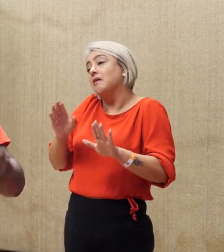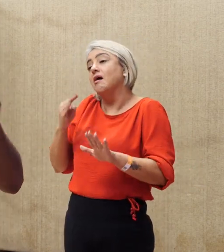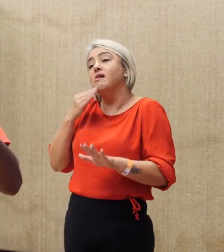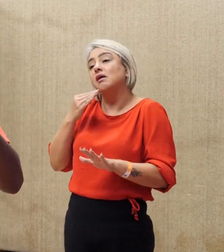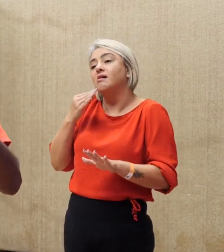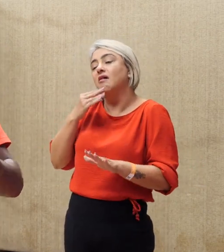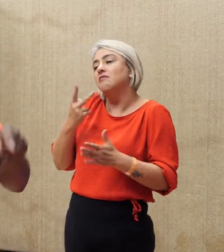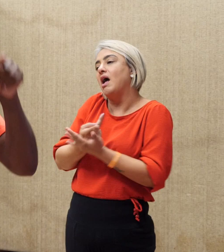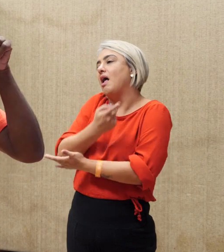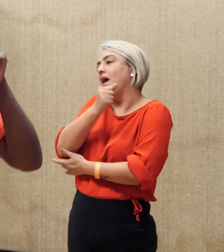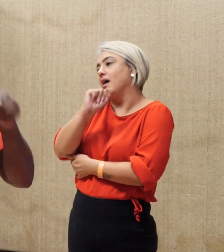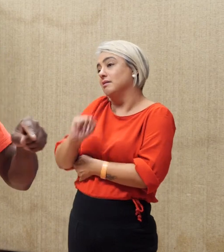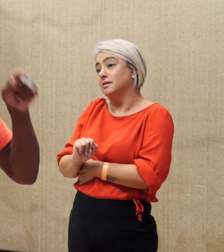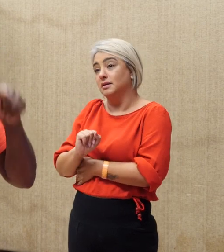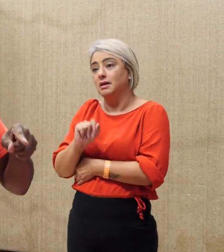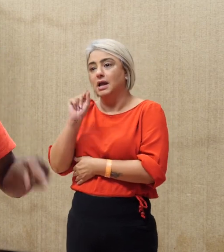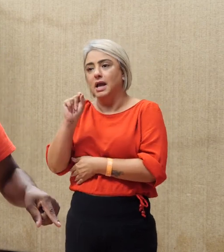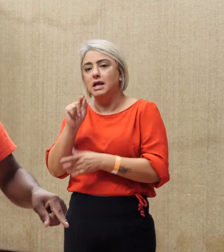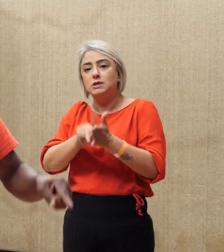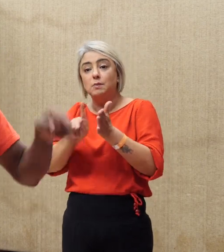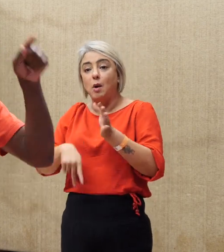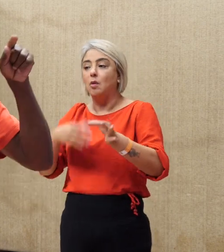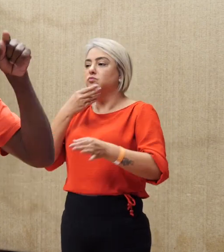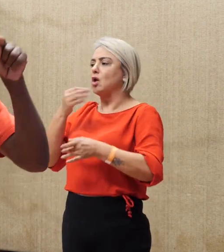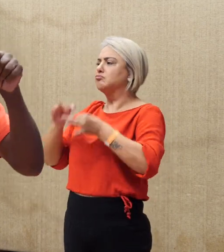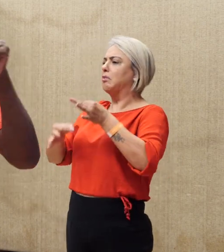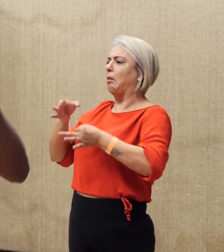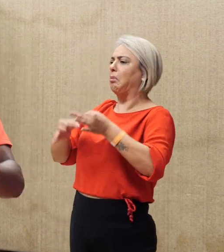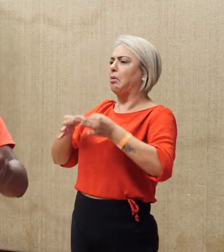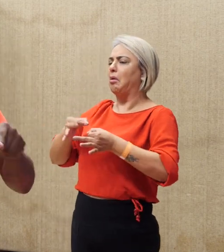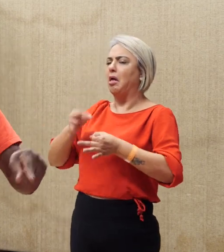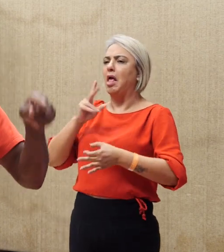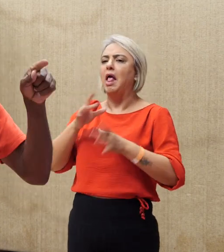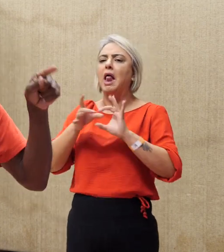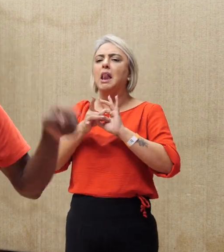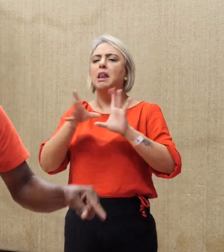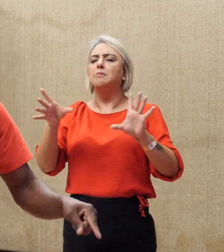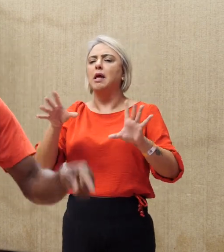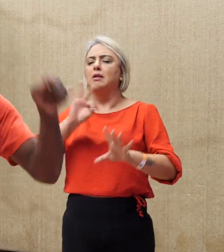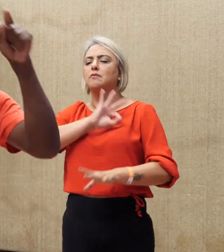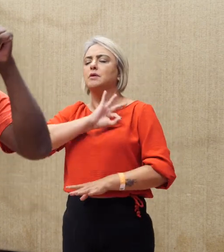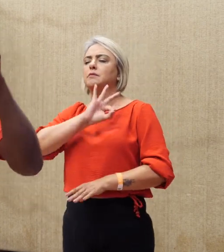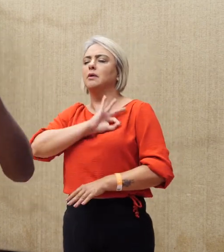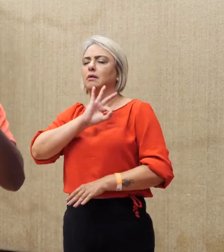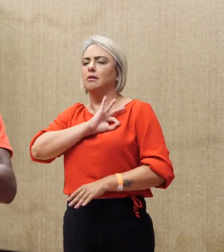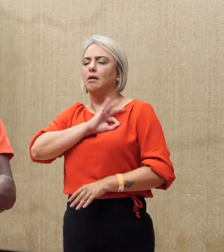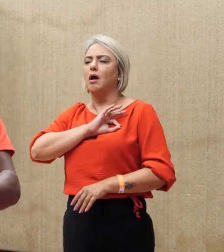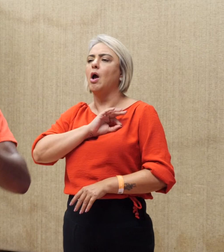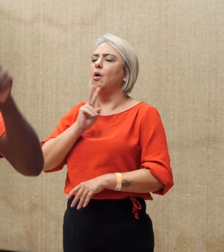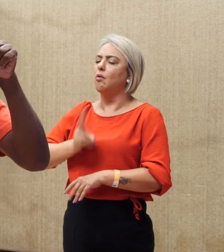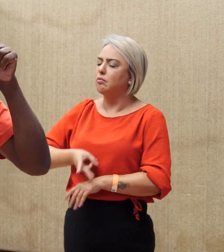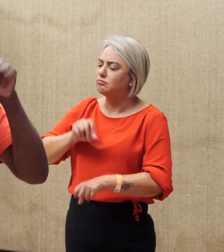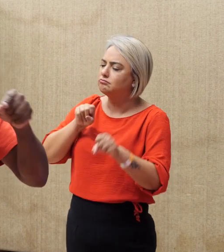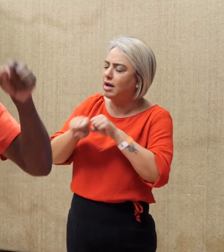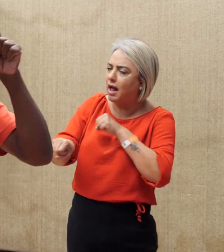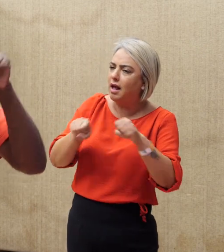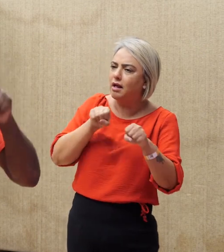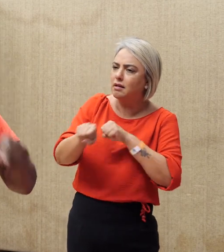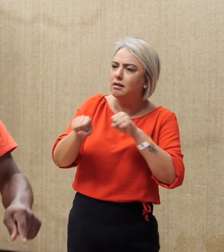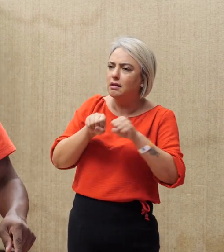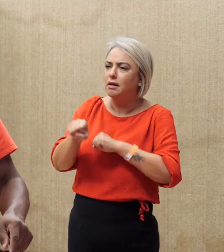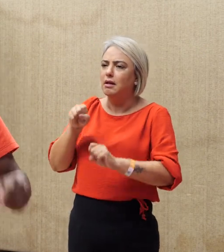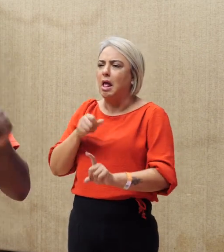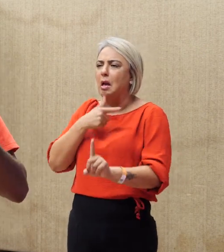falham. Mas muitas das vezes esses próprios juízes, eles dão aval para que esses policiais continuem matando, continuem